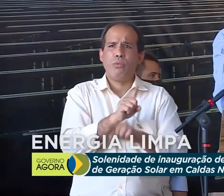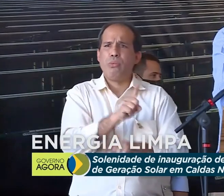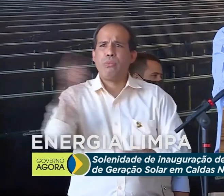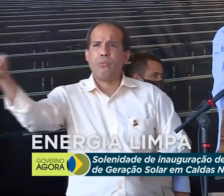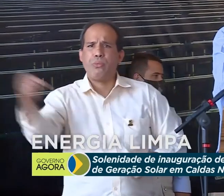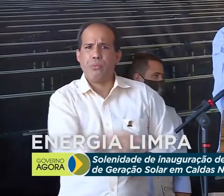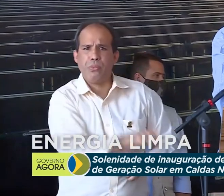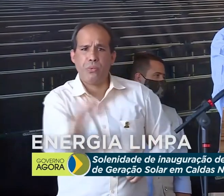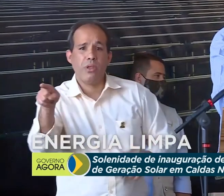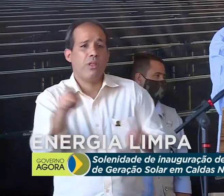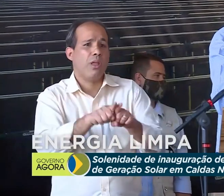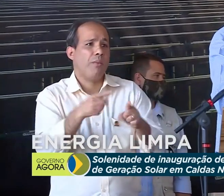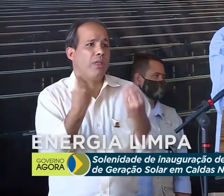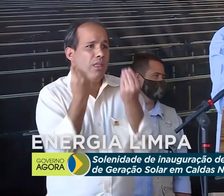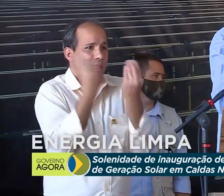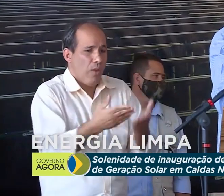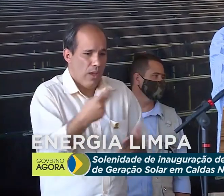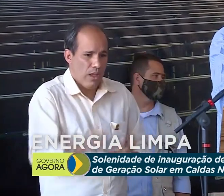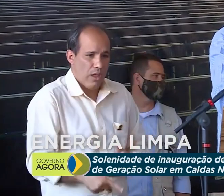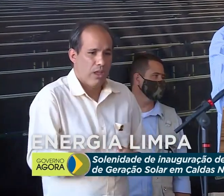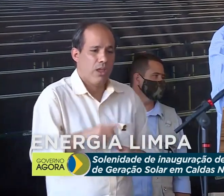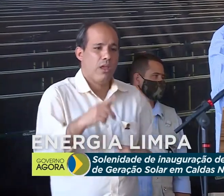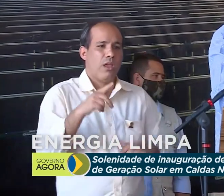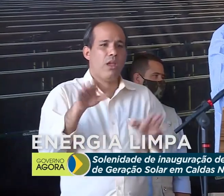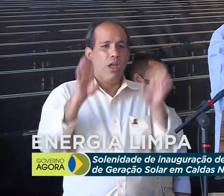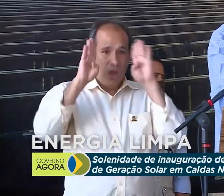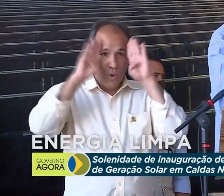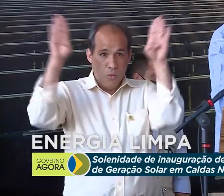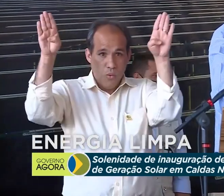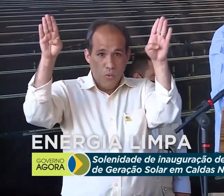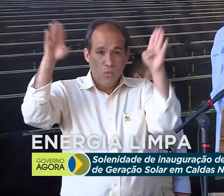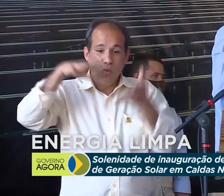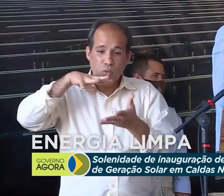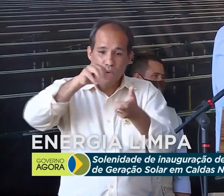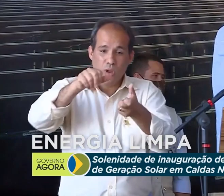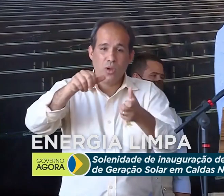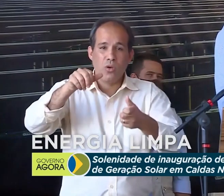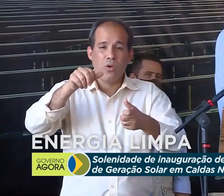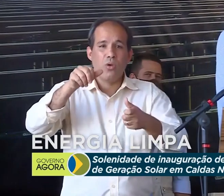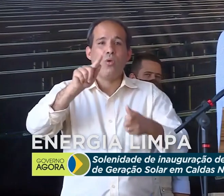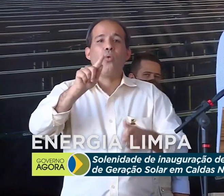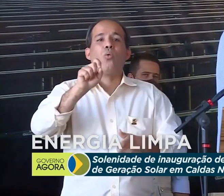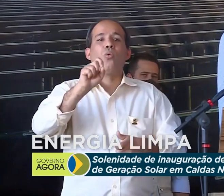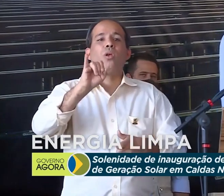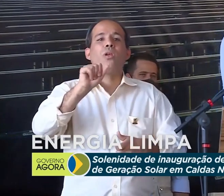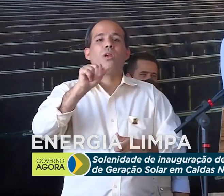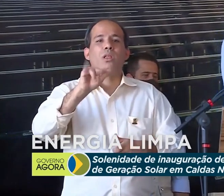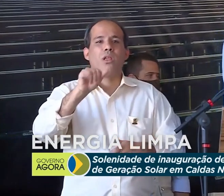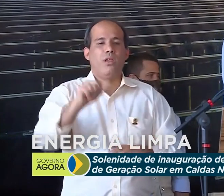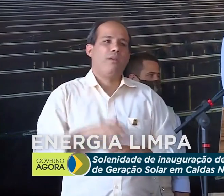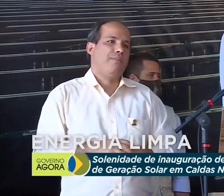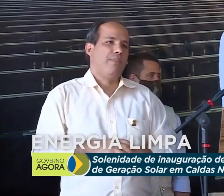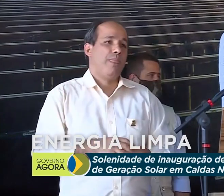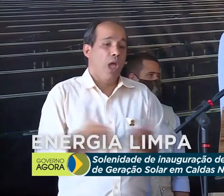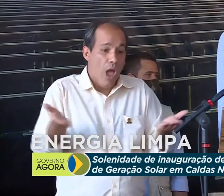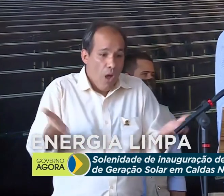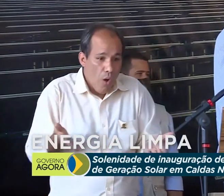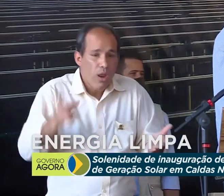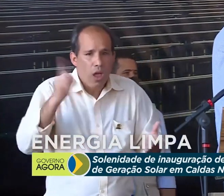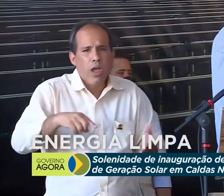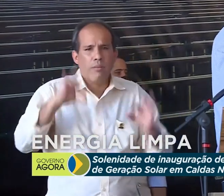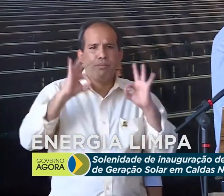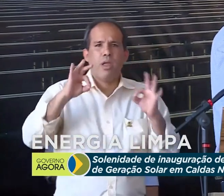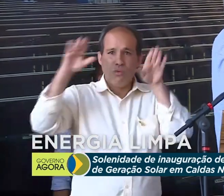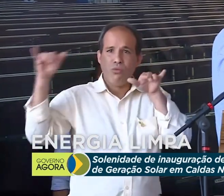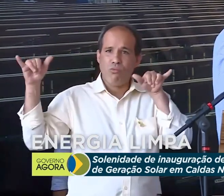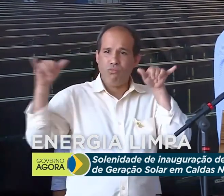o Aeroporto de Goiânia Internacional. Aeroporto de Goiânia hoje é um aeroporto internacional,